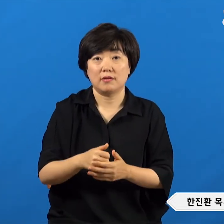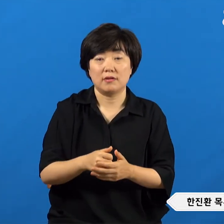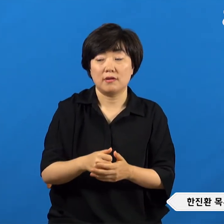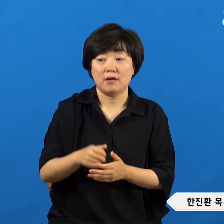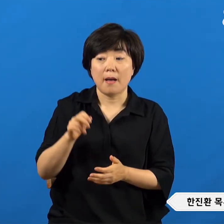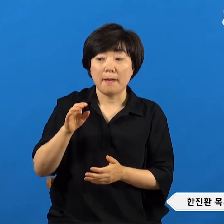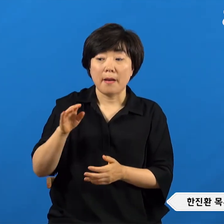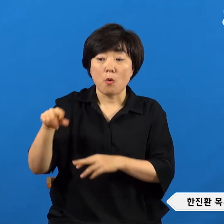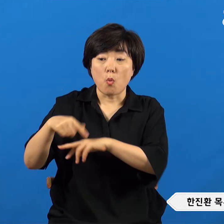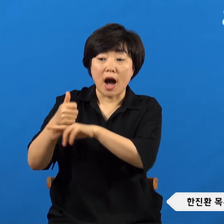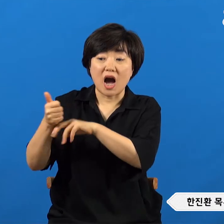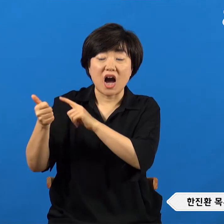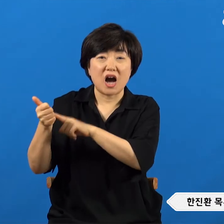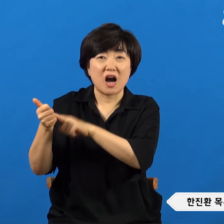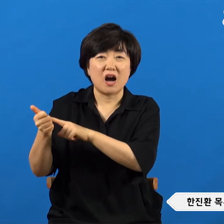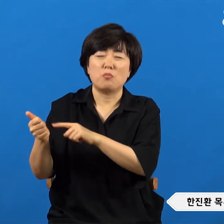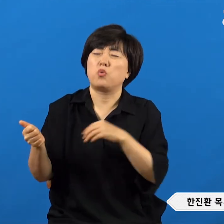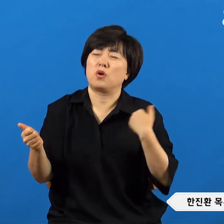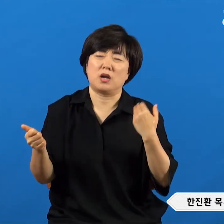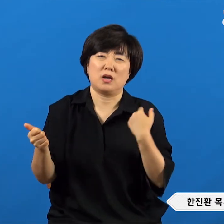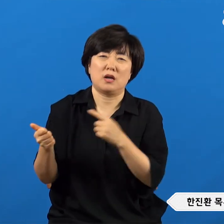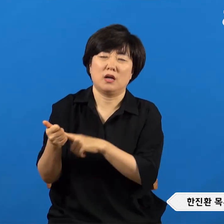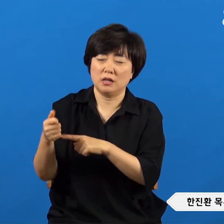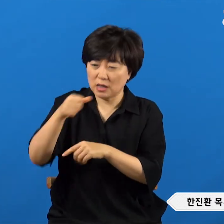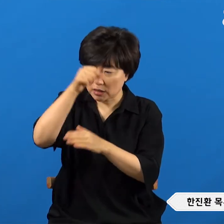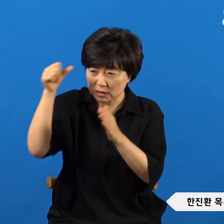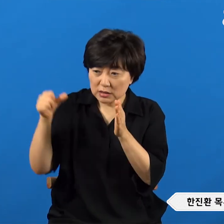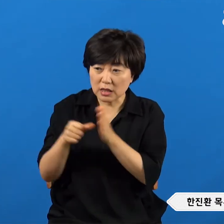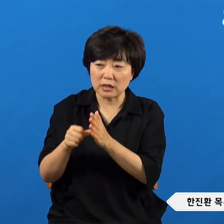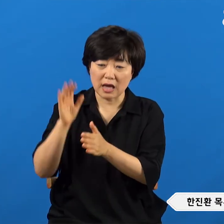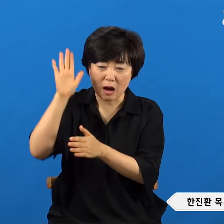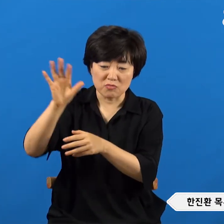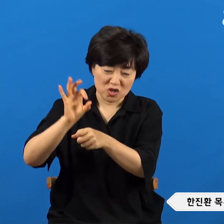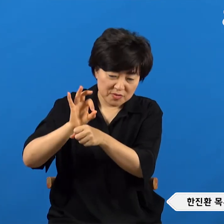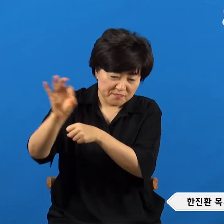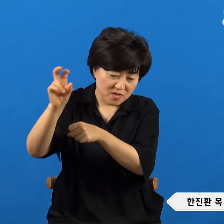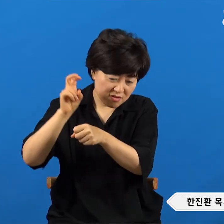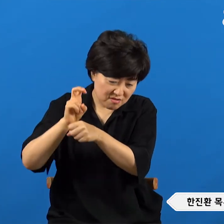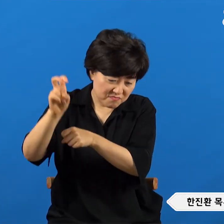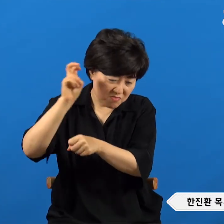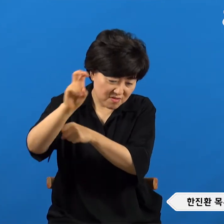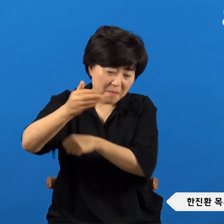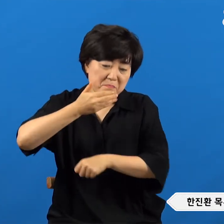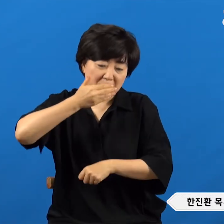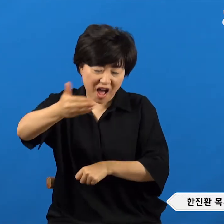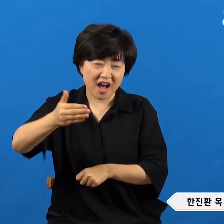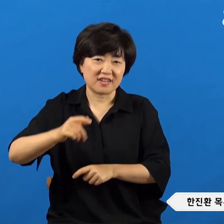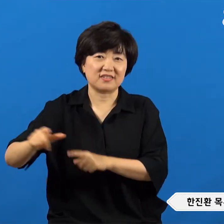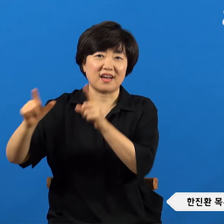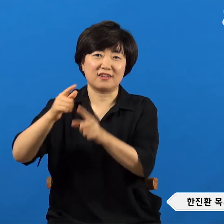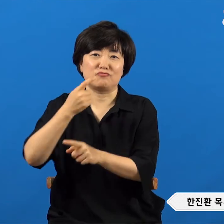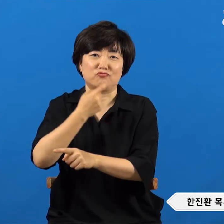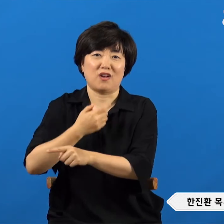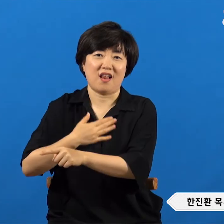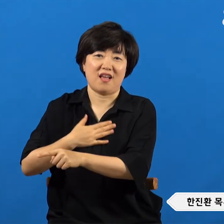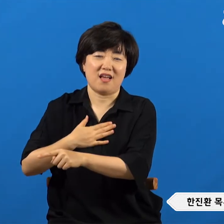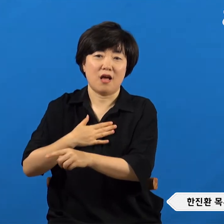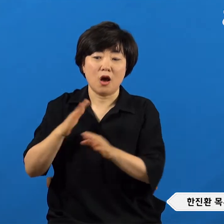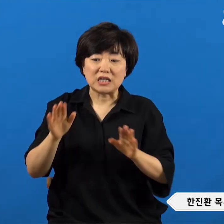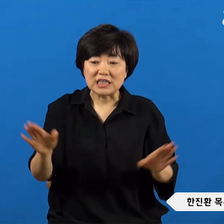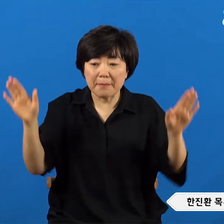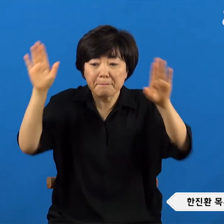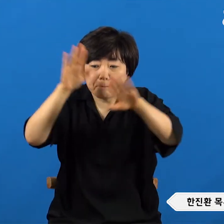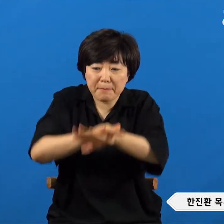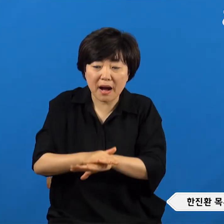벨사살이 그것을 몰랐습니다. 자기 인생이 10년이고 100년이고 계속될 줄 알았습니다. 그날 밤이